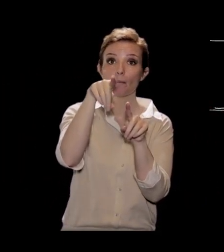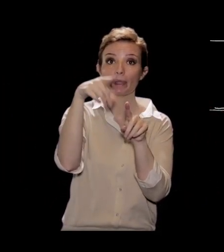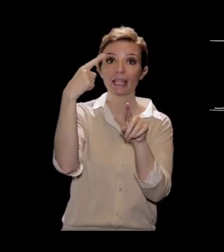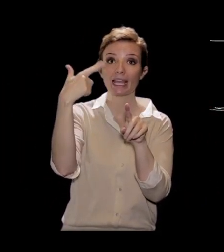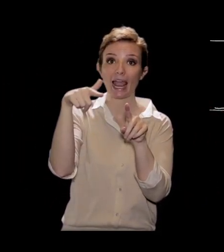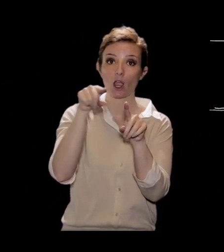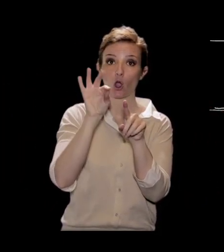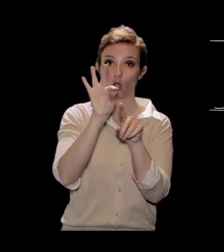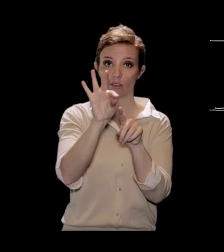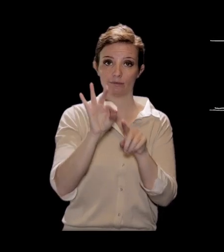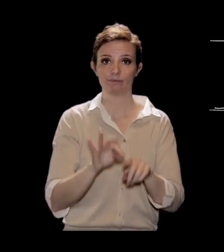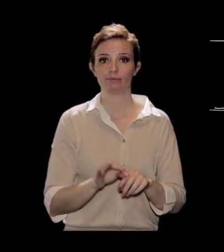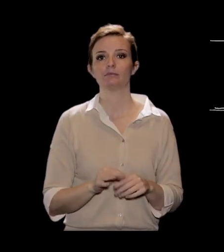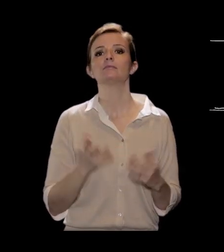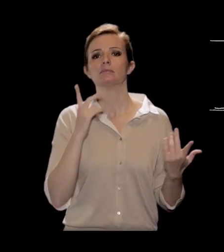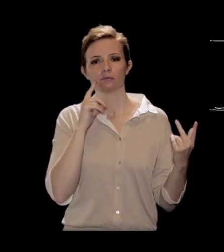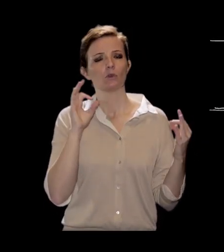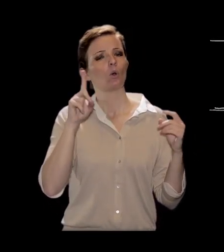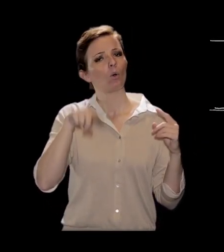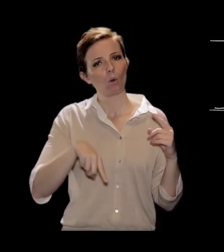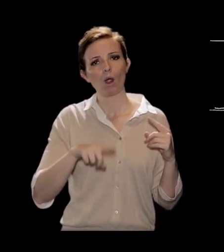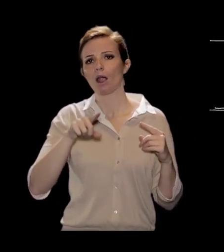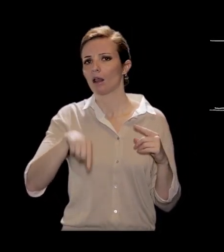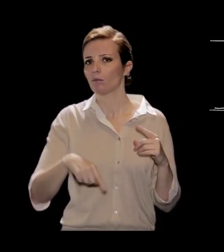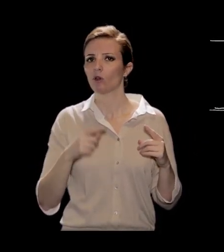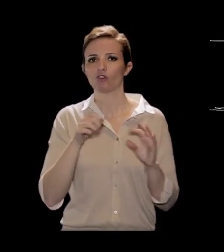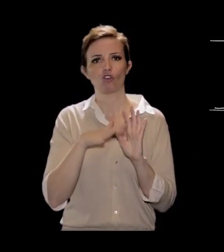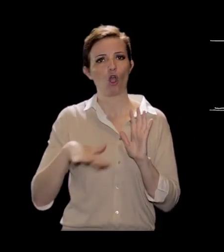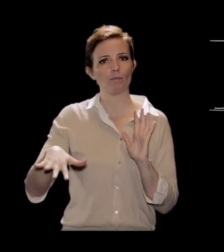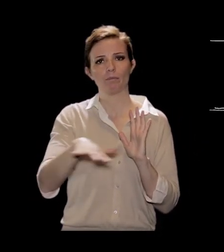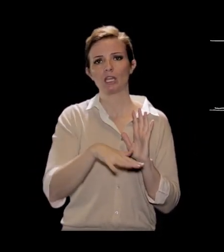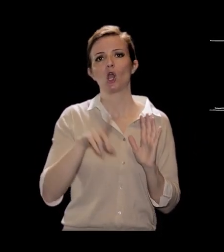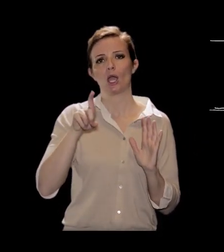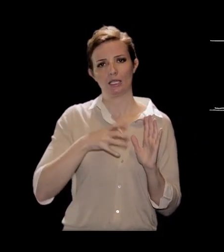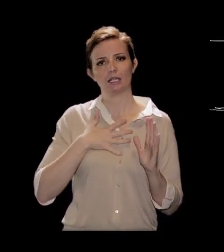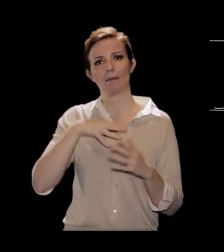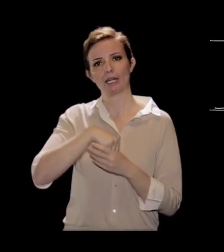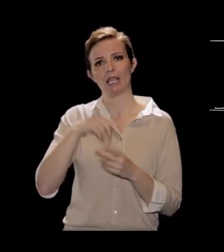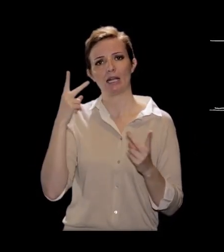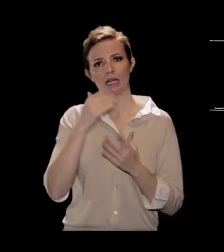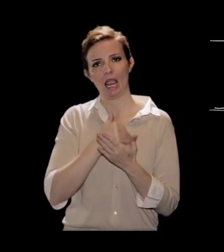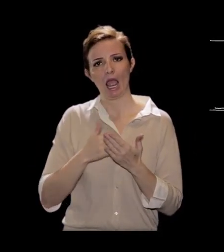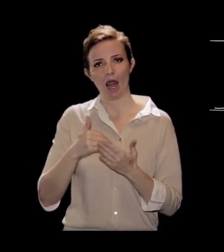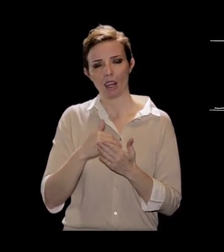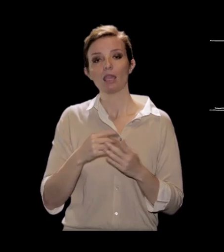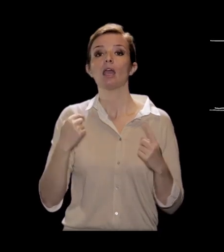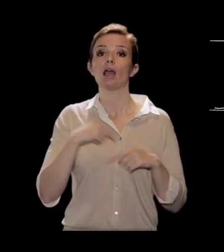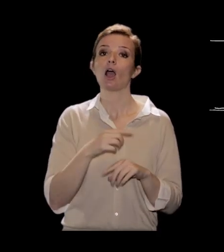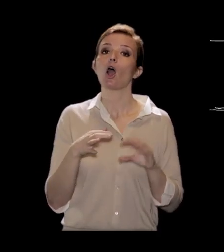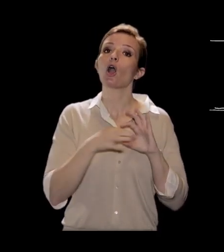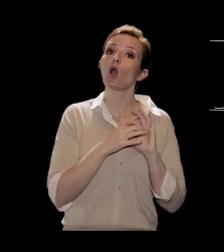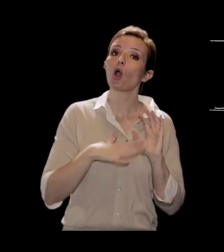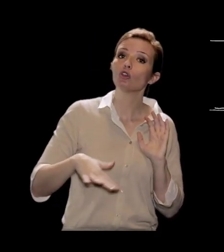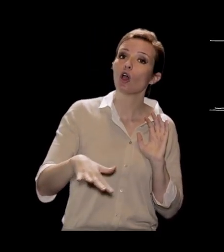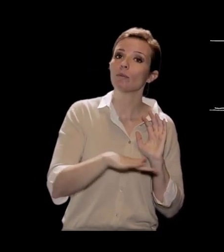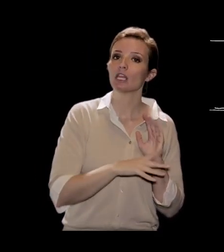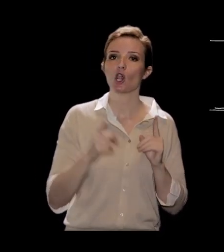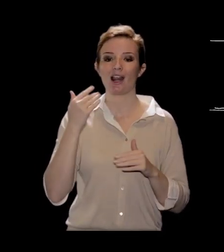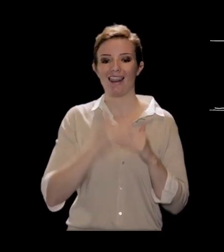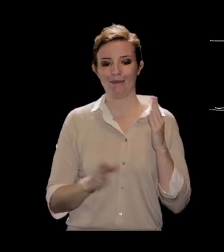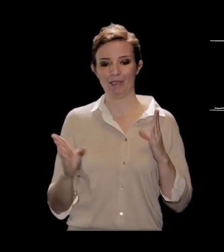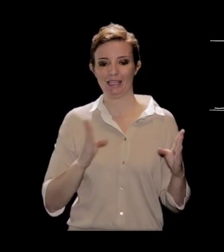greco. Anche in questo caso il dominio è ogni x appartenente ai reali e il codominio invece è limitato tra 0